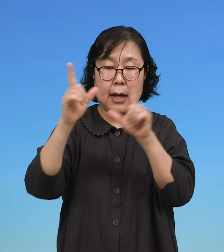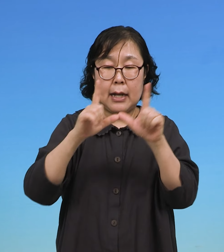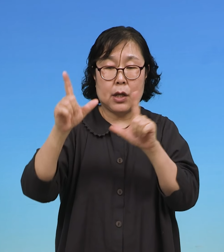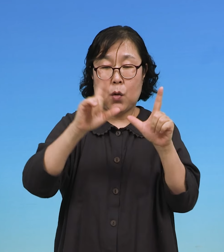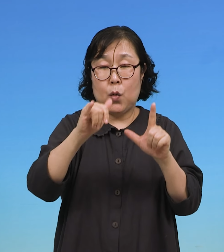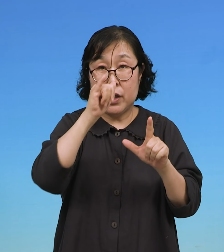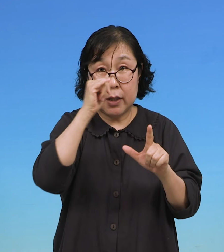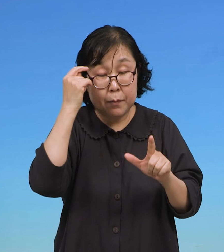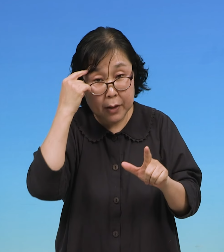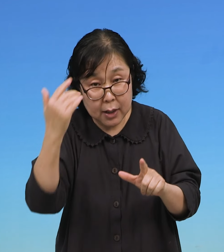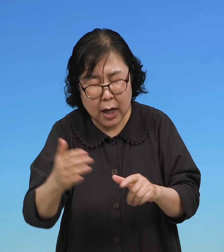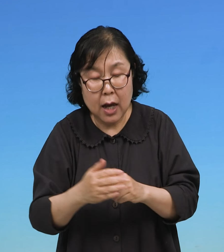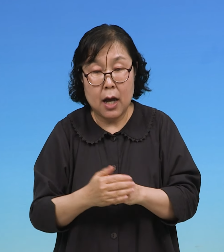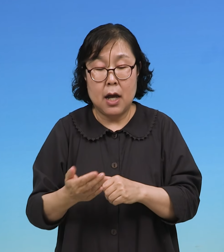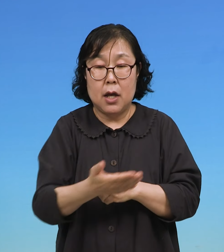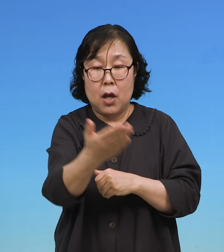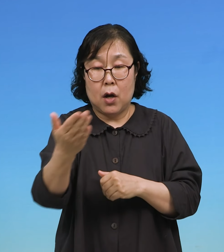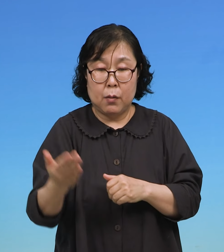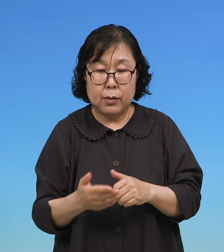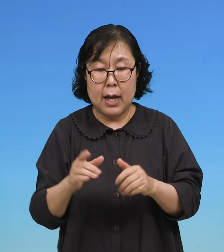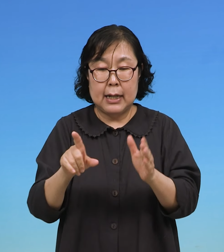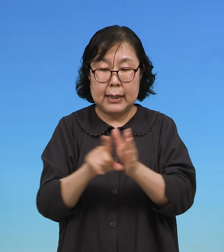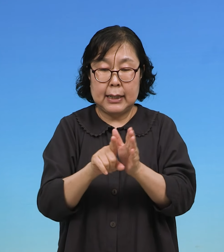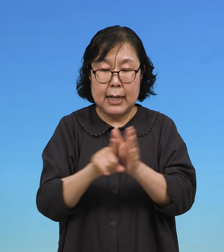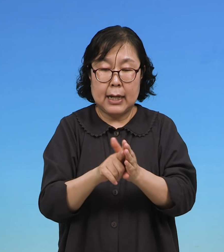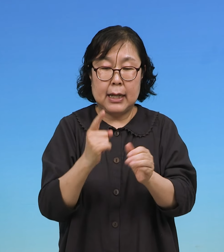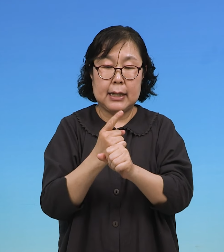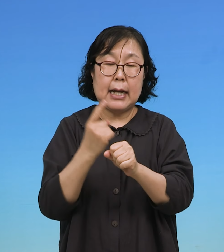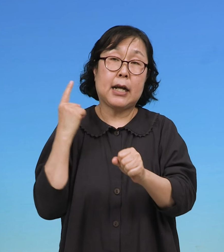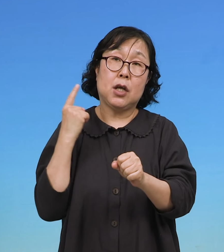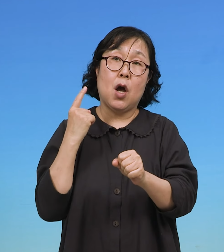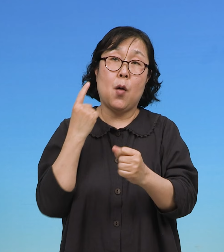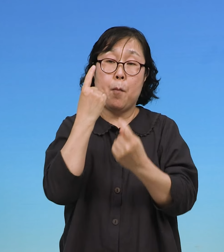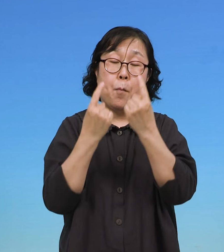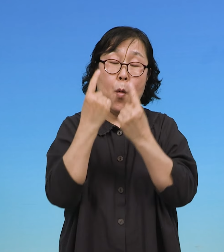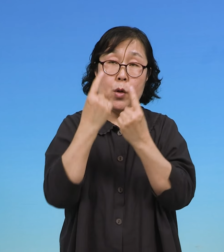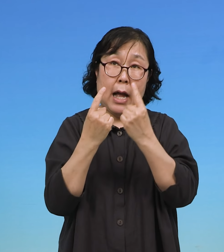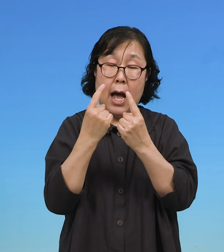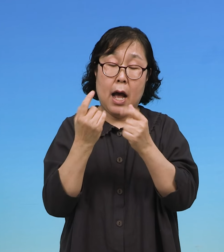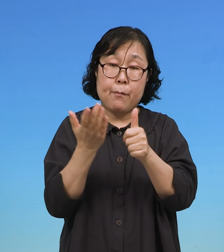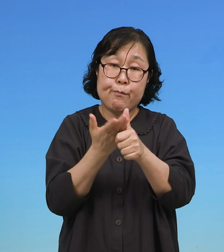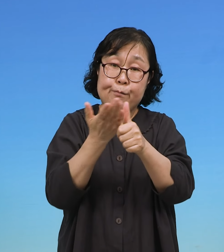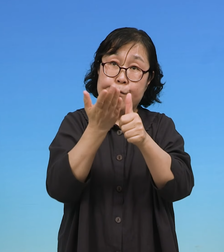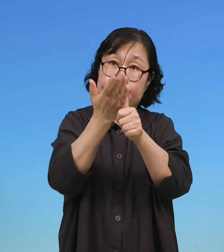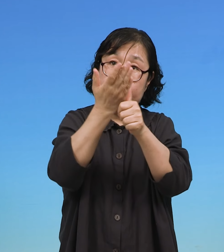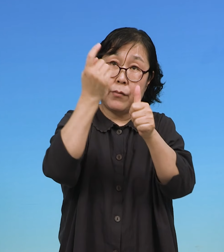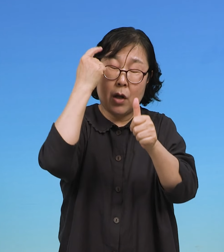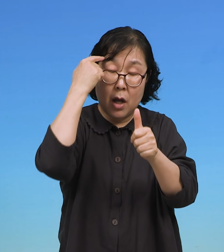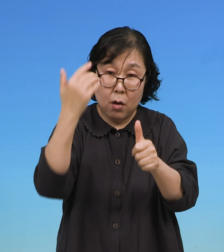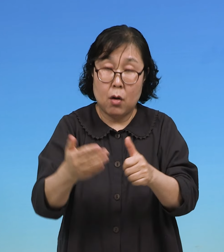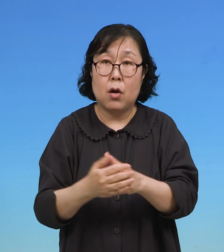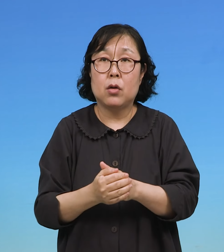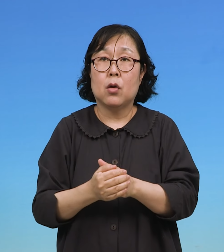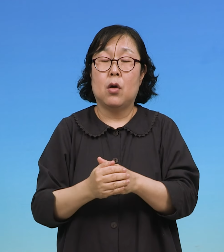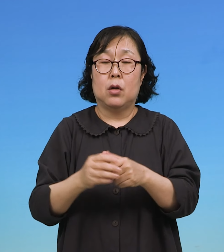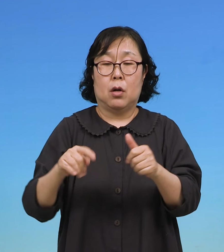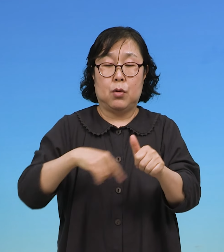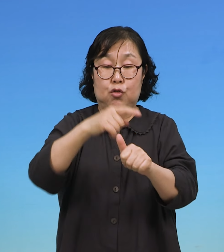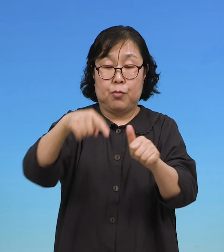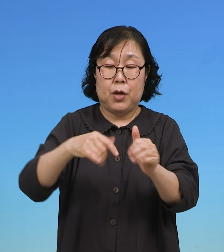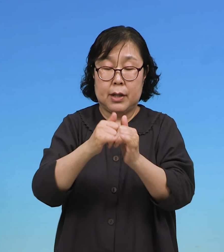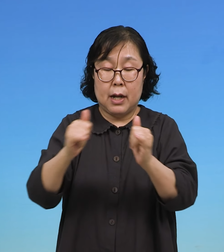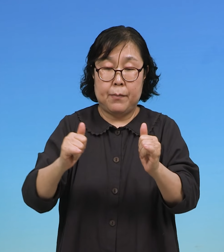작년보다 성장하셨습니까? 여러분 회사에서, 여러분 가정에서, 여러분 주변 사람들을 대하는 태도가 더 부드러워지셨나요?